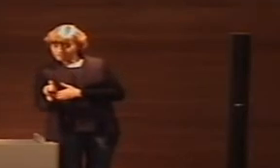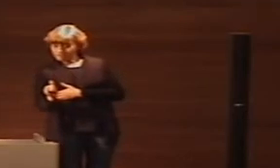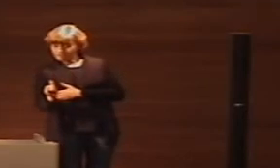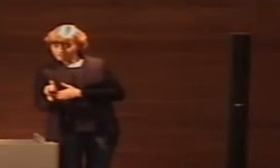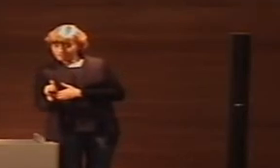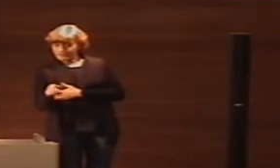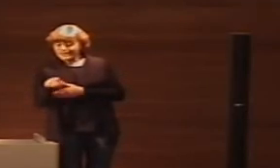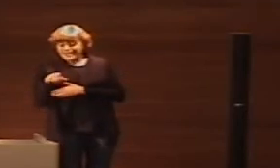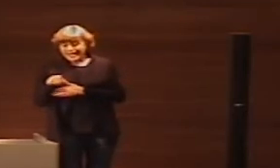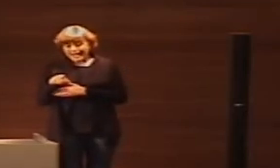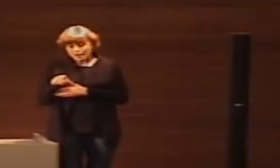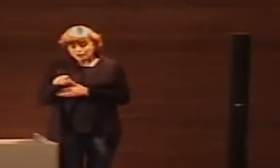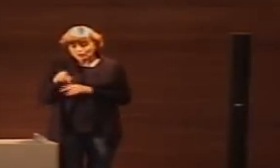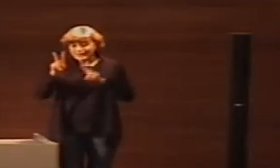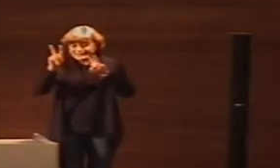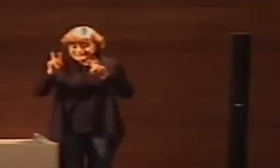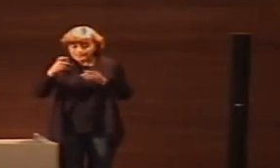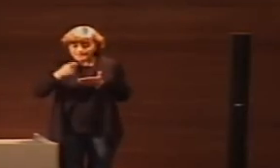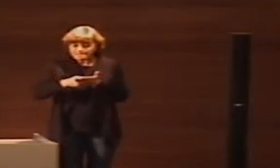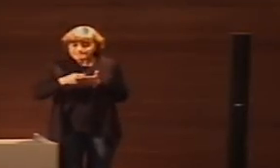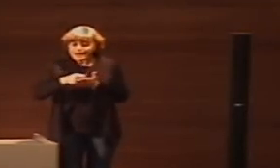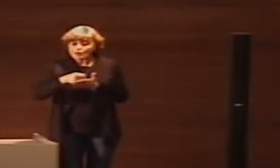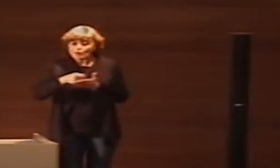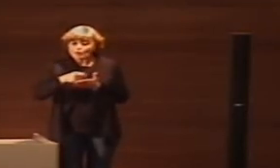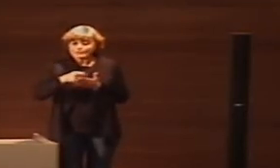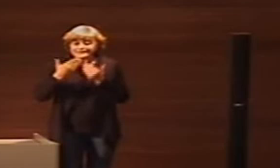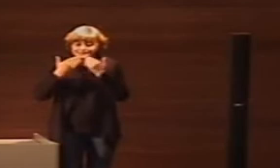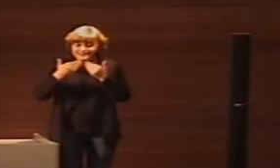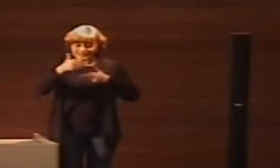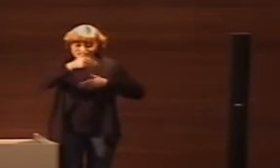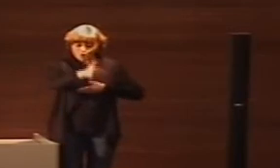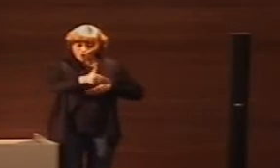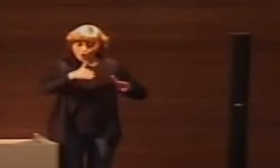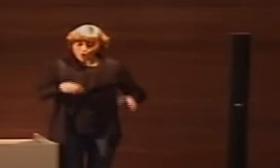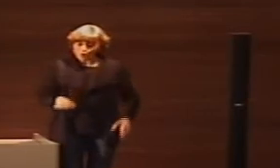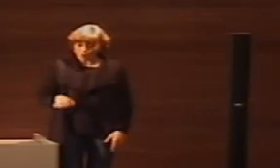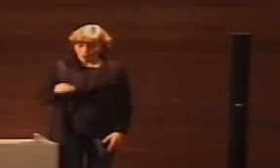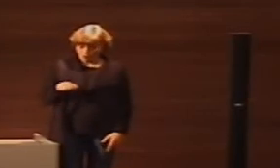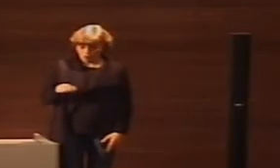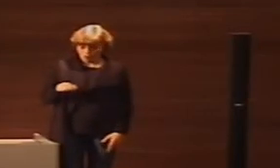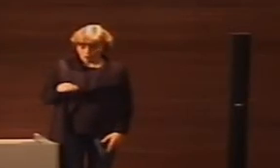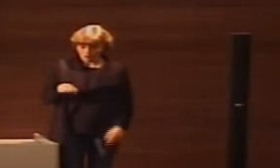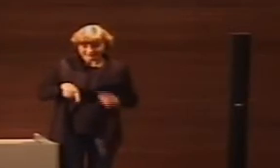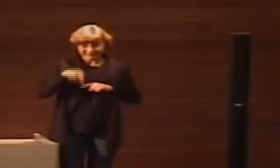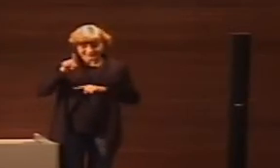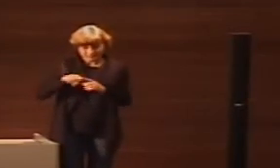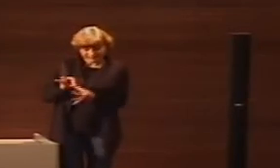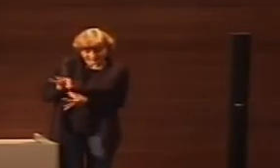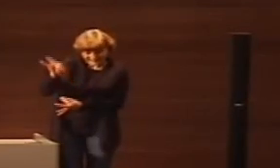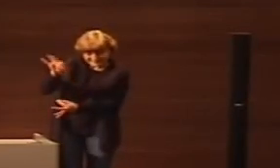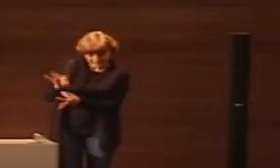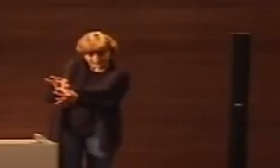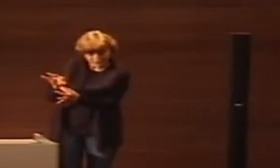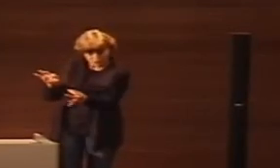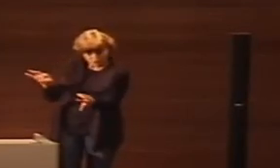Más común que este es el sistema de pago por cubo, ¿no? Donde cada familia tiene un cubo y en función del tamaño del cubo y en